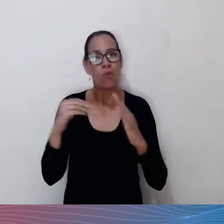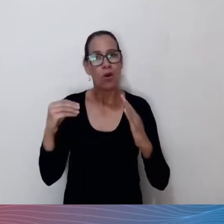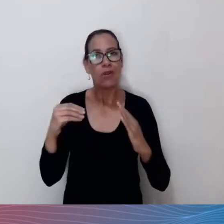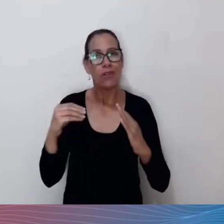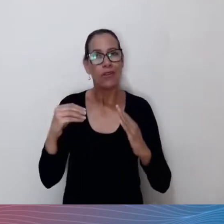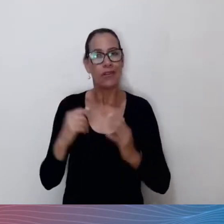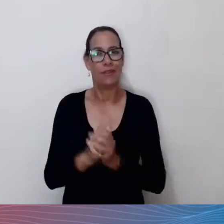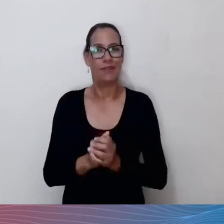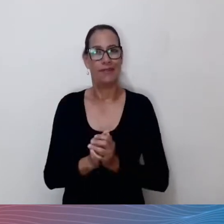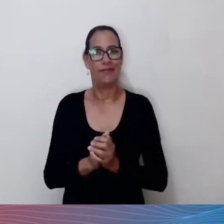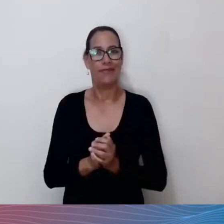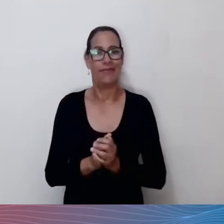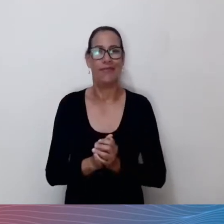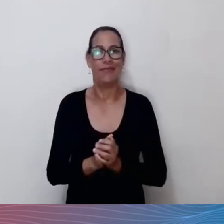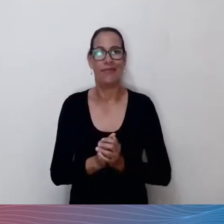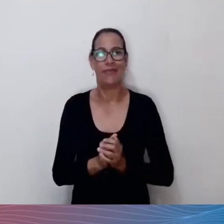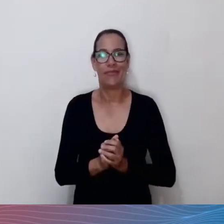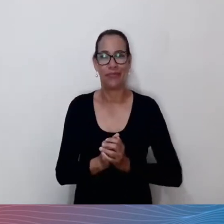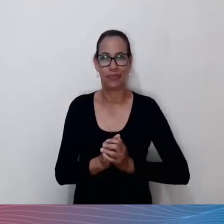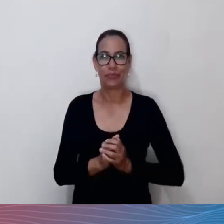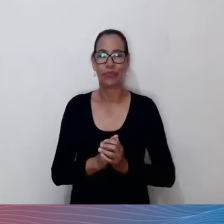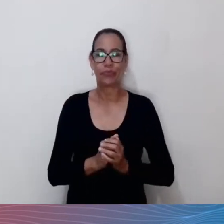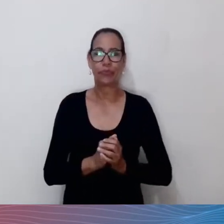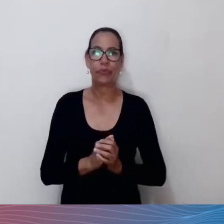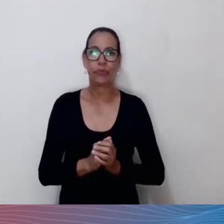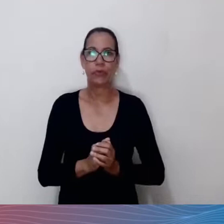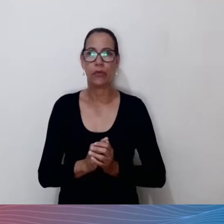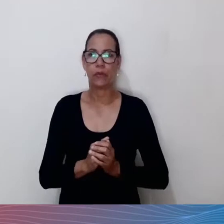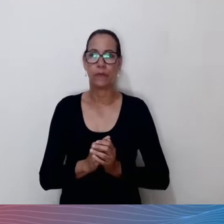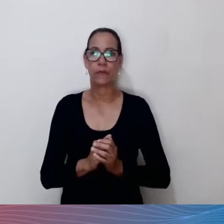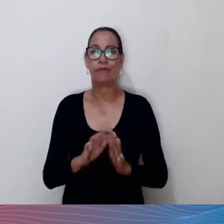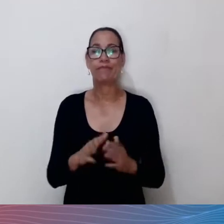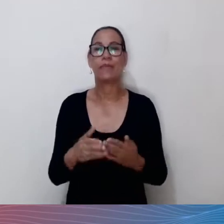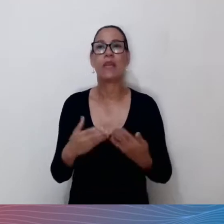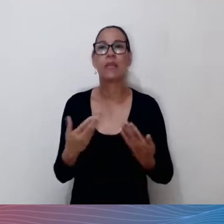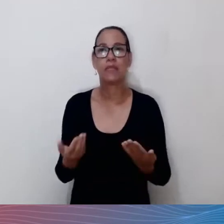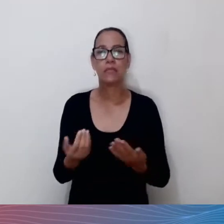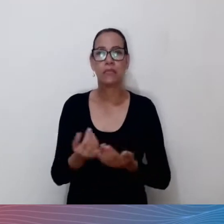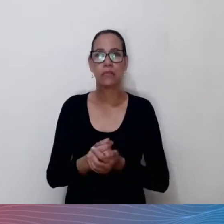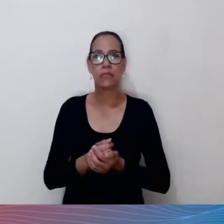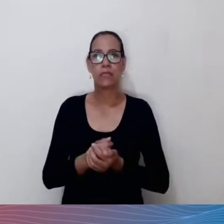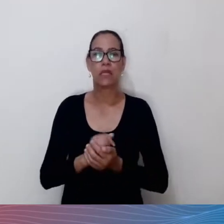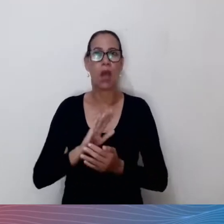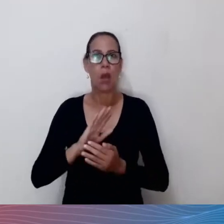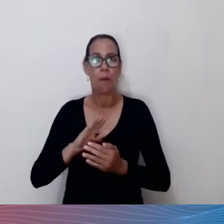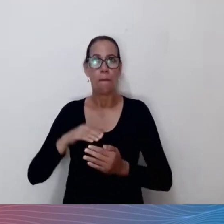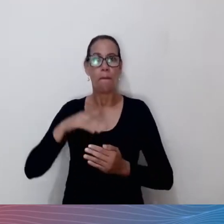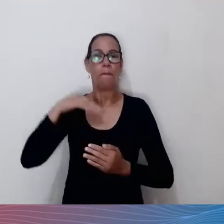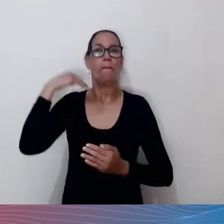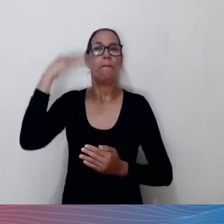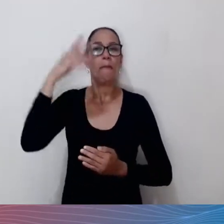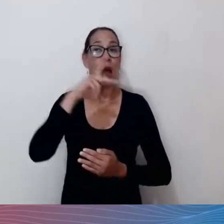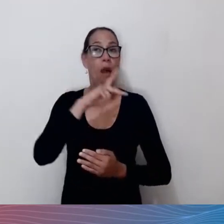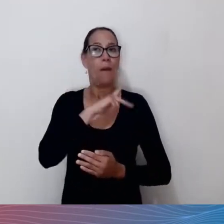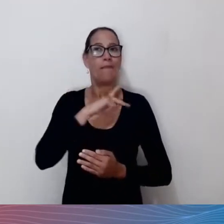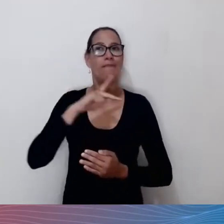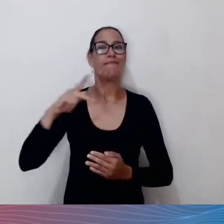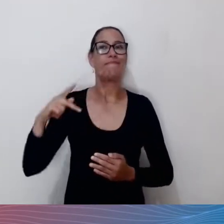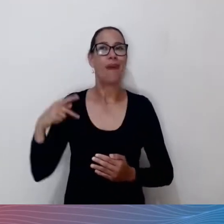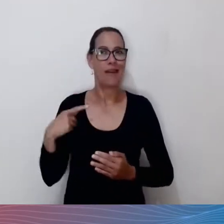Ora, logo que o Supremo Pastor se manifestar, recebereis a